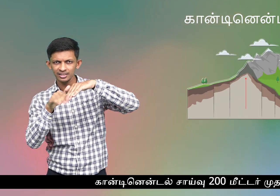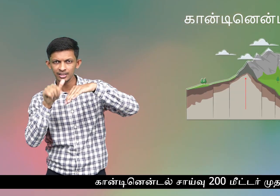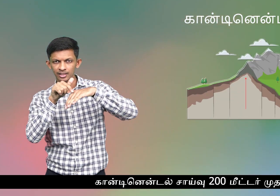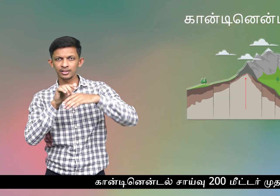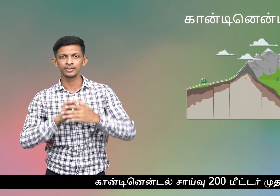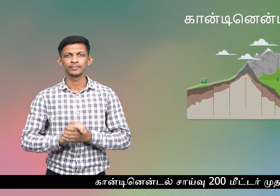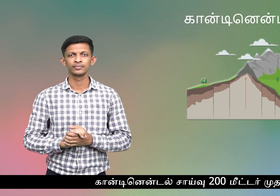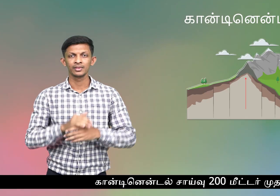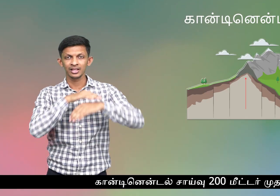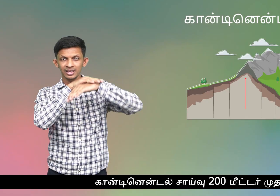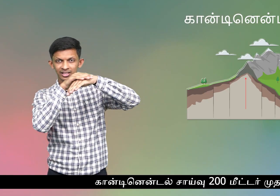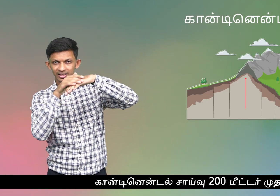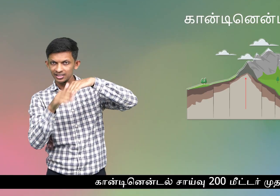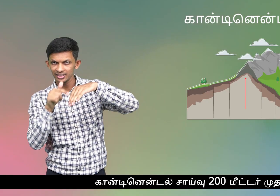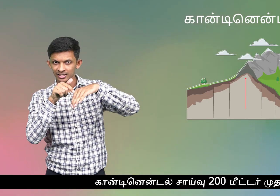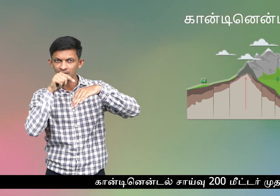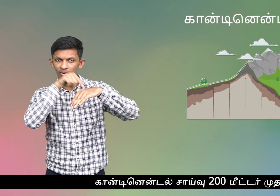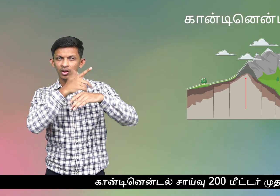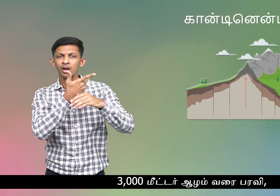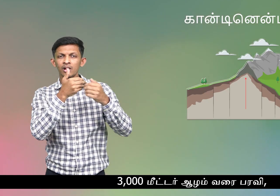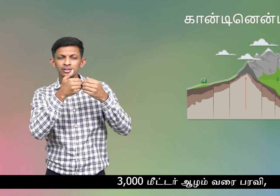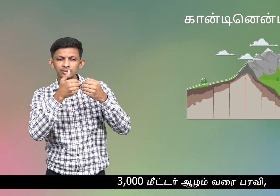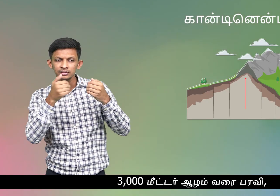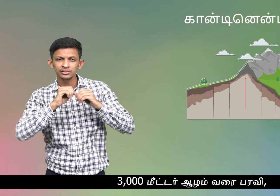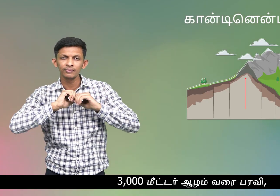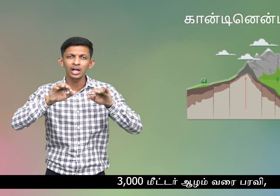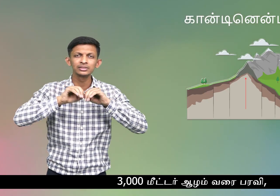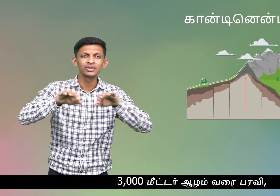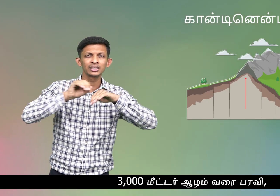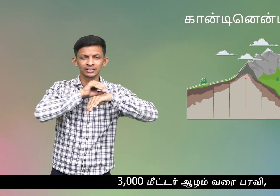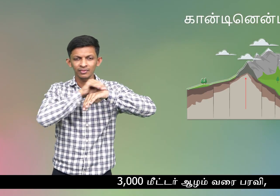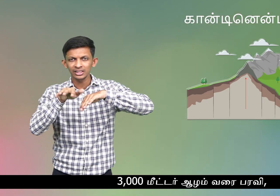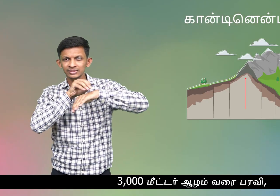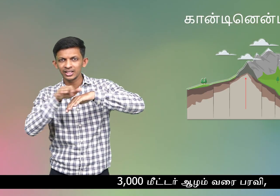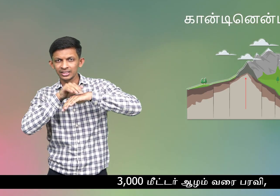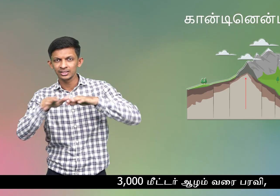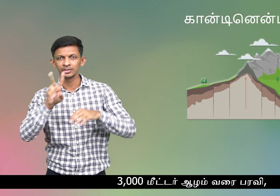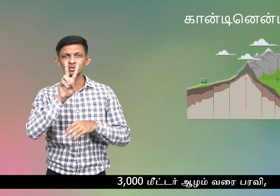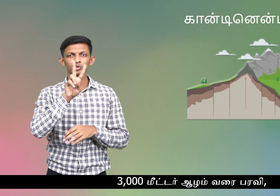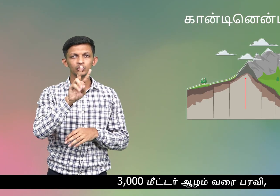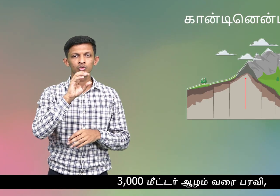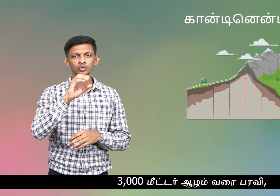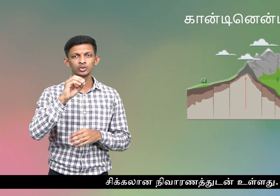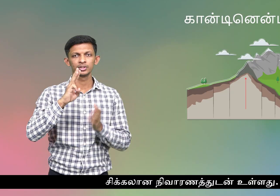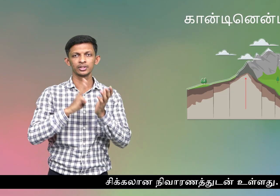கான்டினென்டல் சாய்வு 200 மீட்டர் முதல் 3000 மீட்டர் ஆழம் வரை பரவி